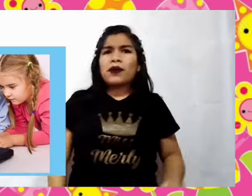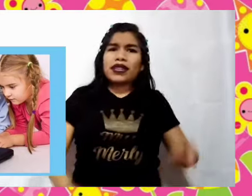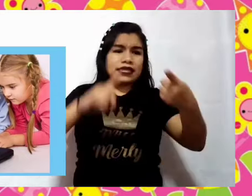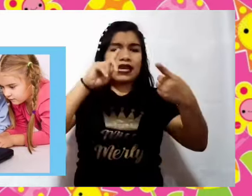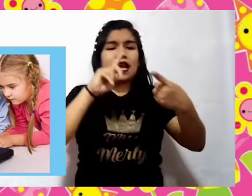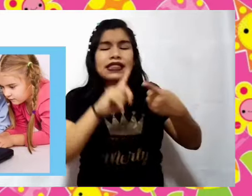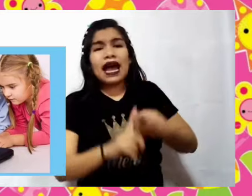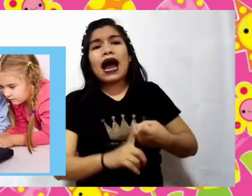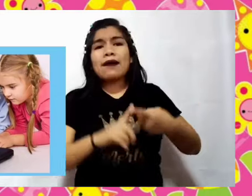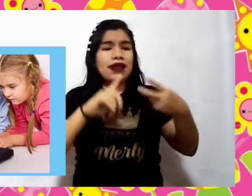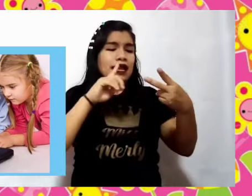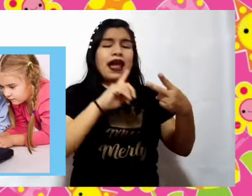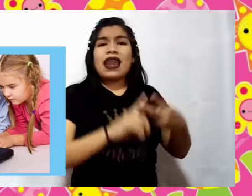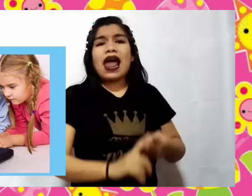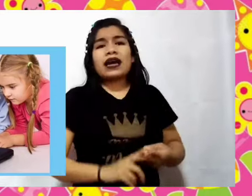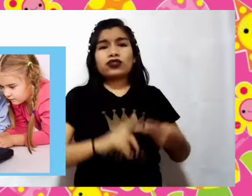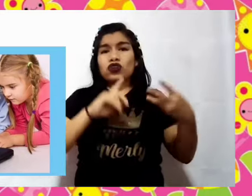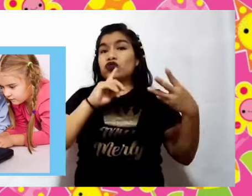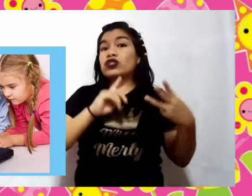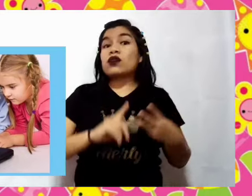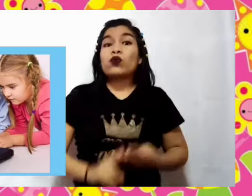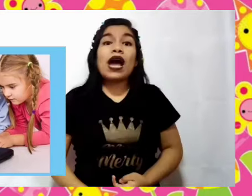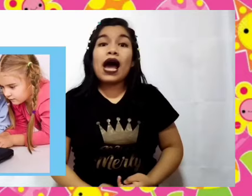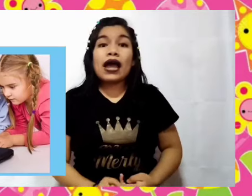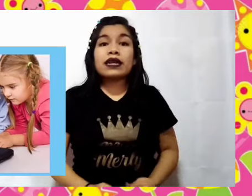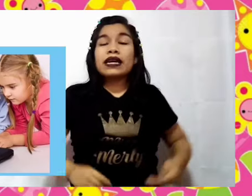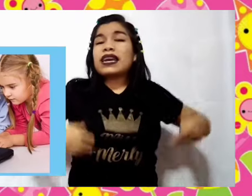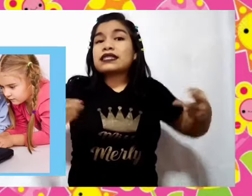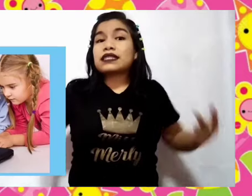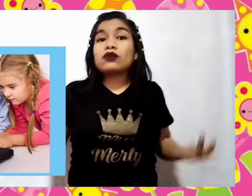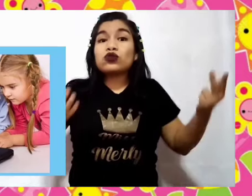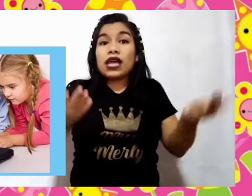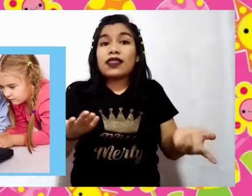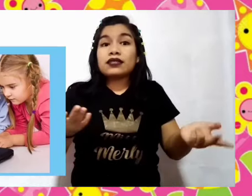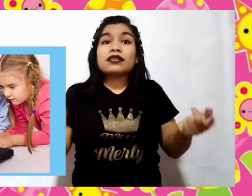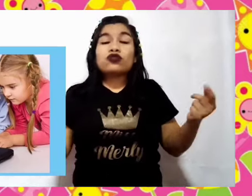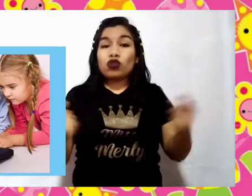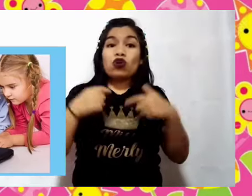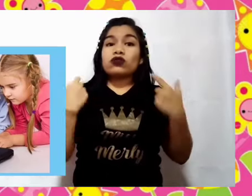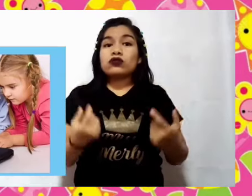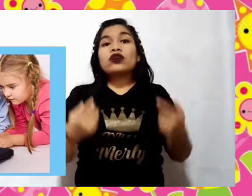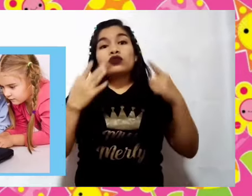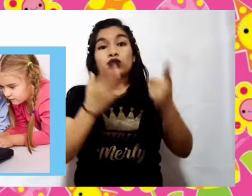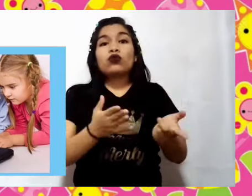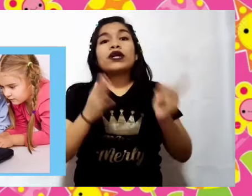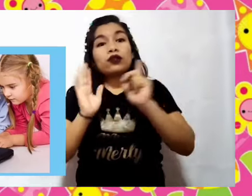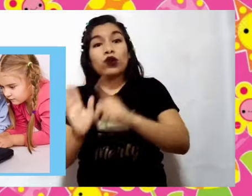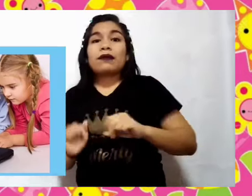casa. Puede ser tablet, laptop, celular. Y así ustedes, todos, tú y